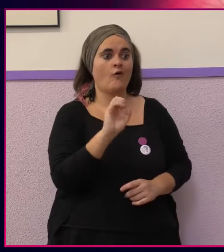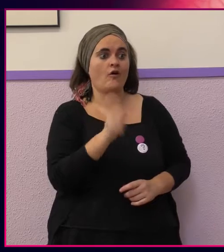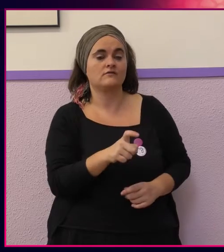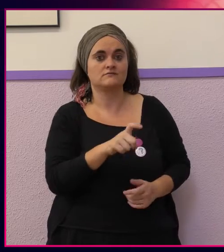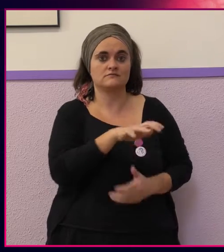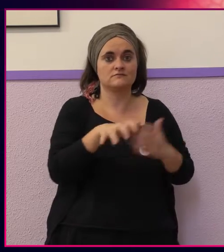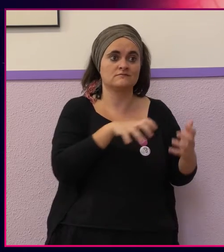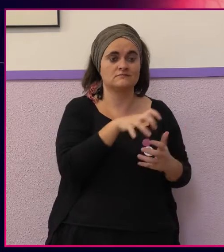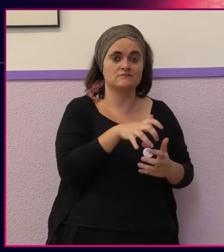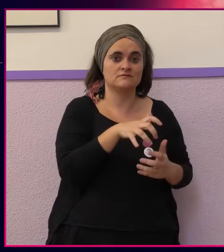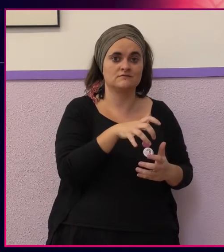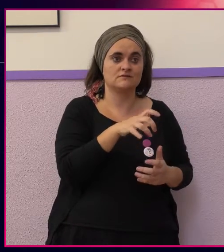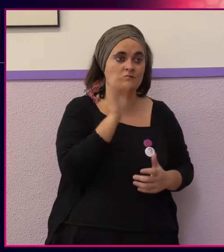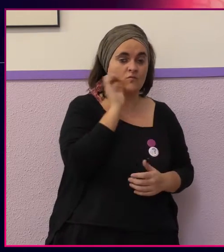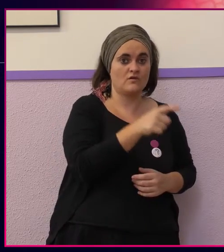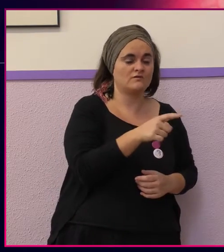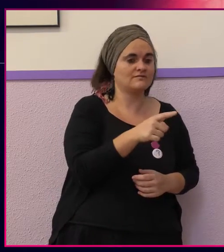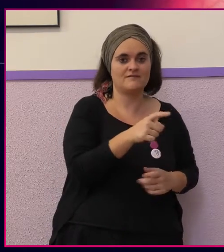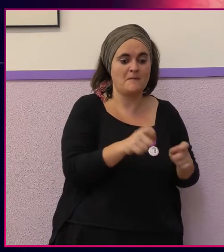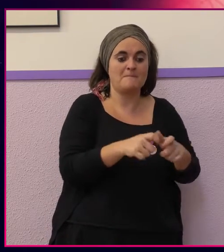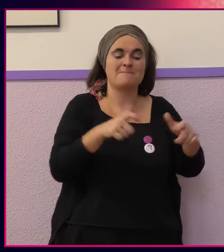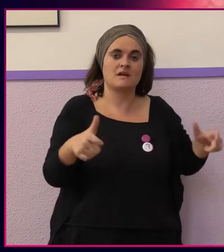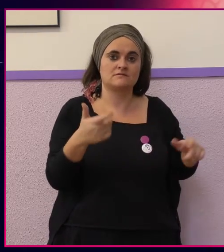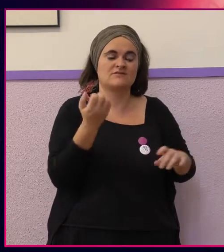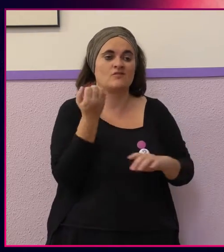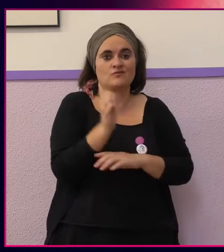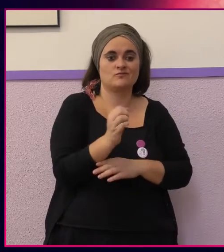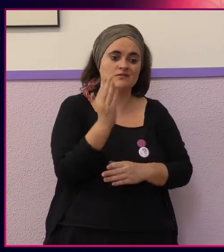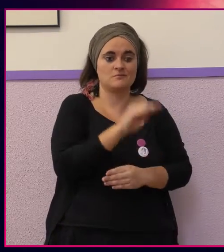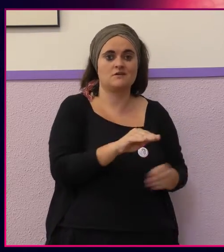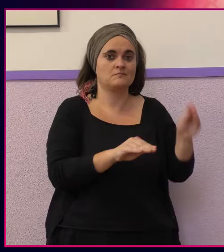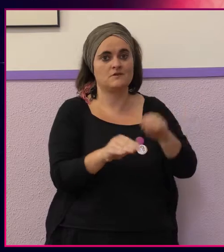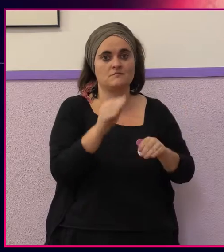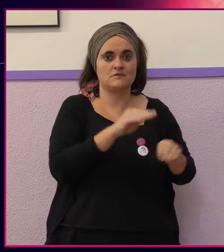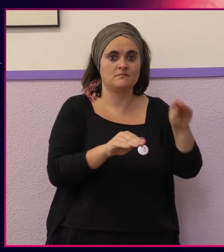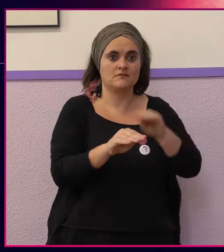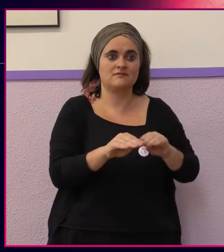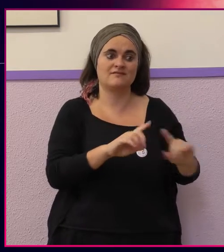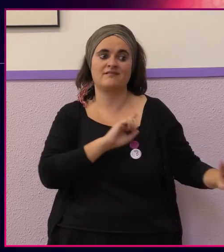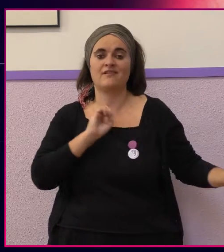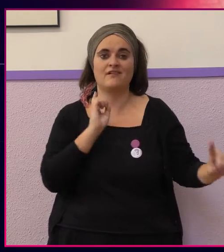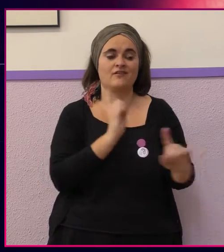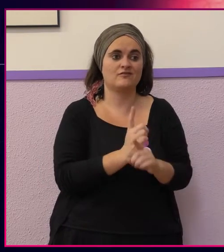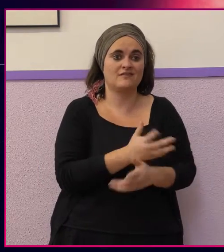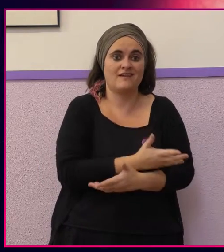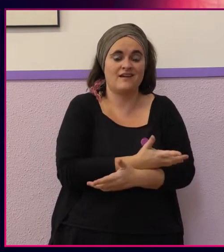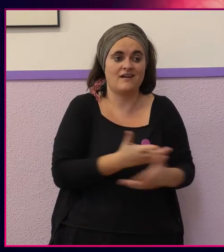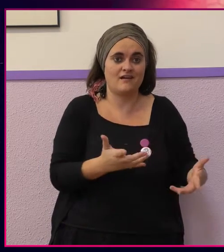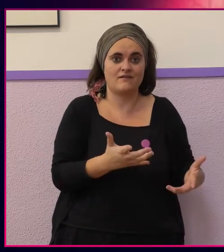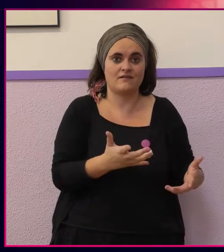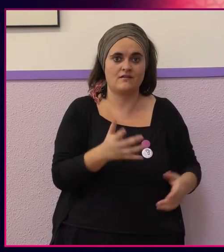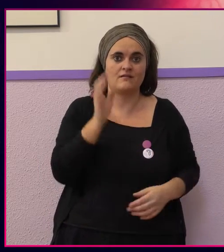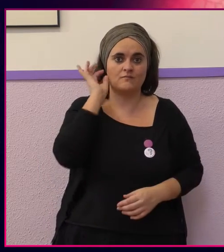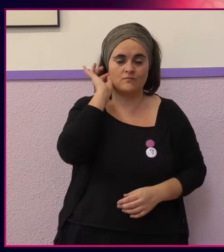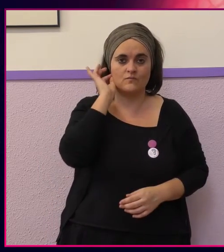ampliarse a otras conductas que suponen ataques de extrema gravedad sobre la mujer tales como